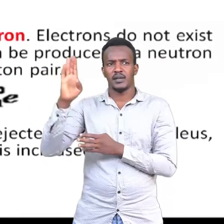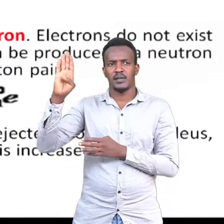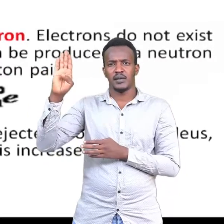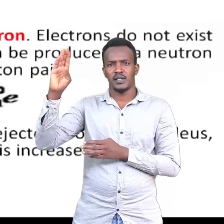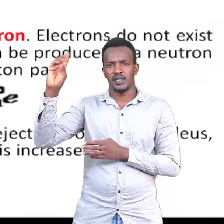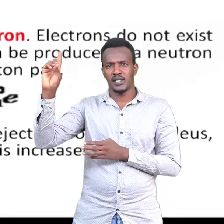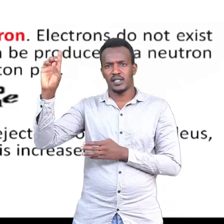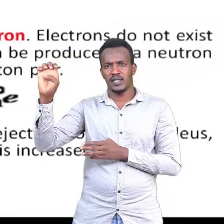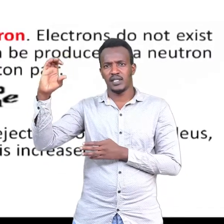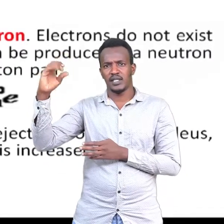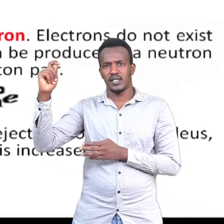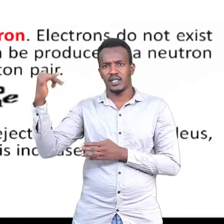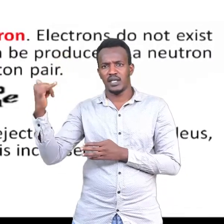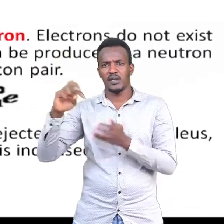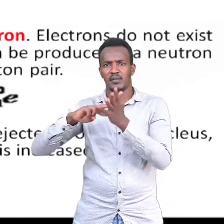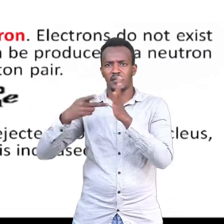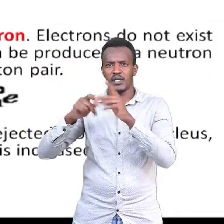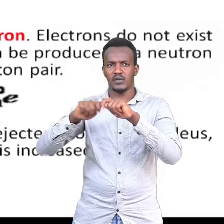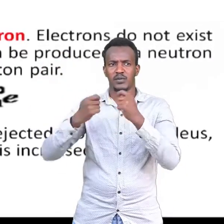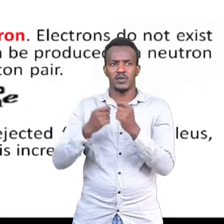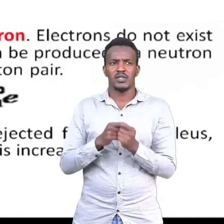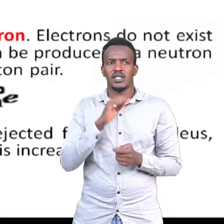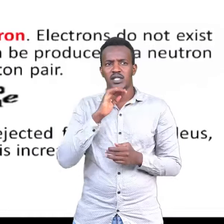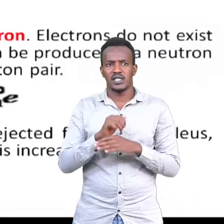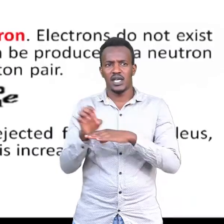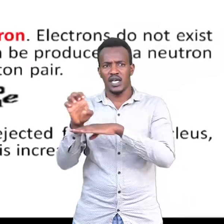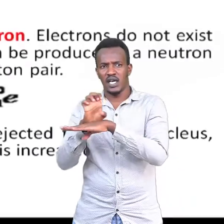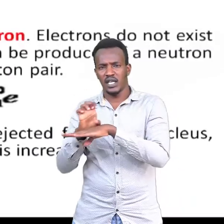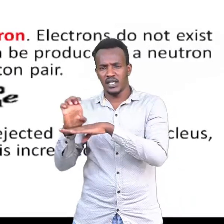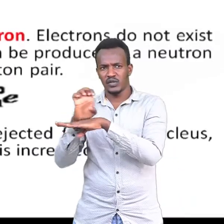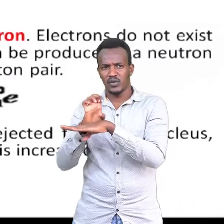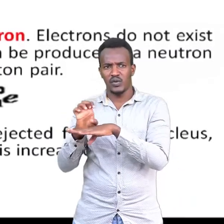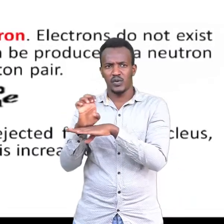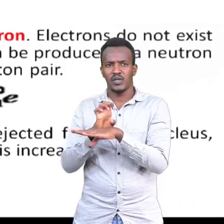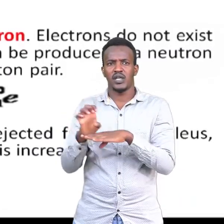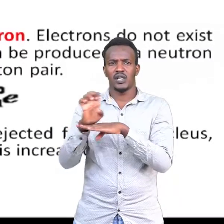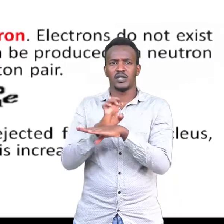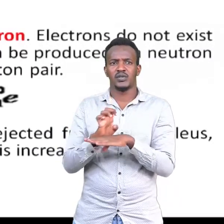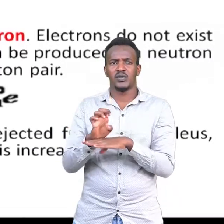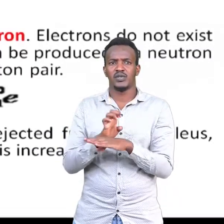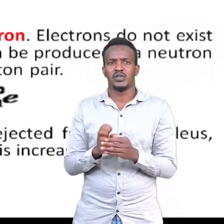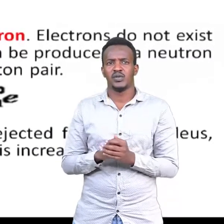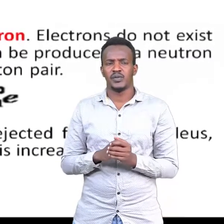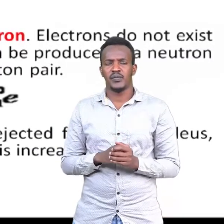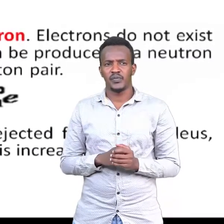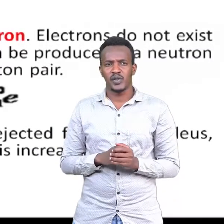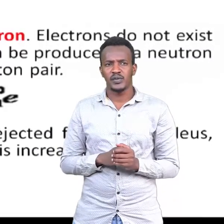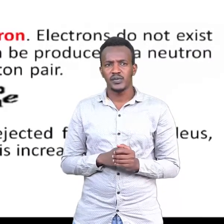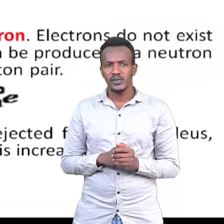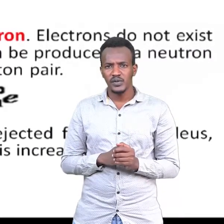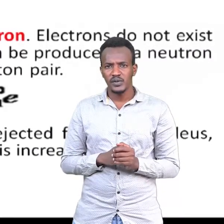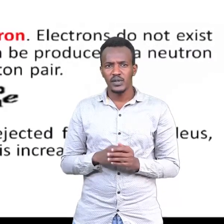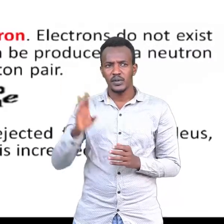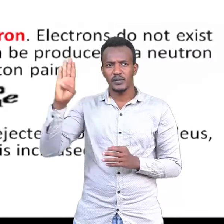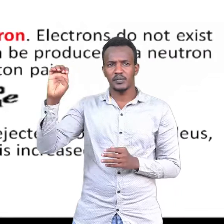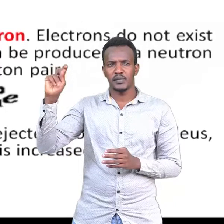beta decay-gu muxuu yahay beta particle marka hore horta waxay waa electron sayna hore u soo sheegnay waa fast moving electronis haddaba beta ha ahaato electron bal